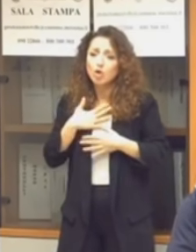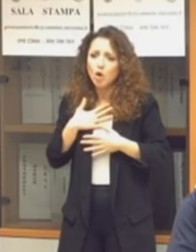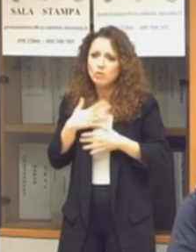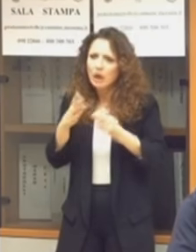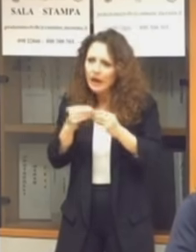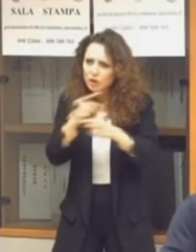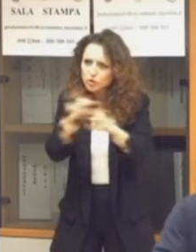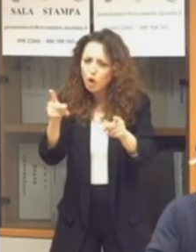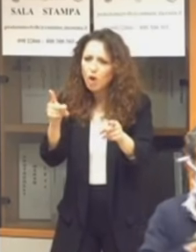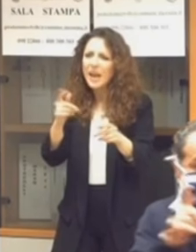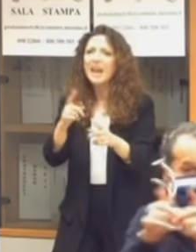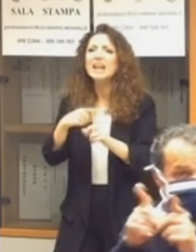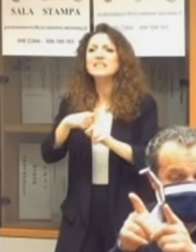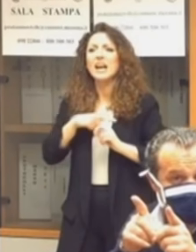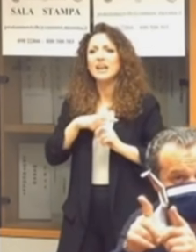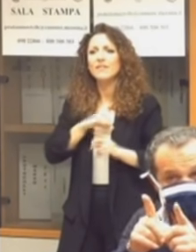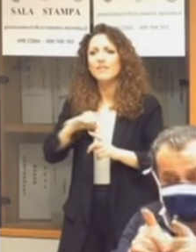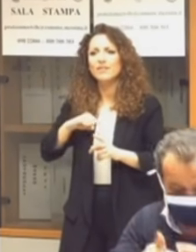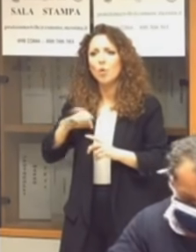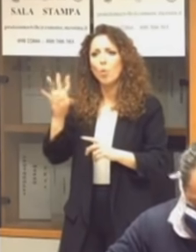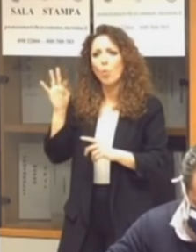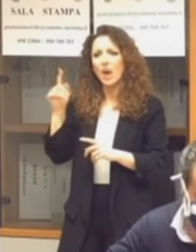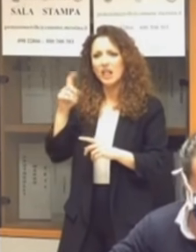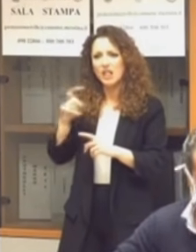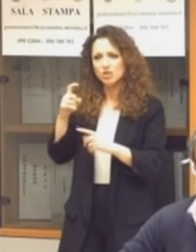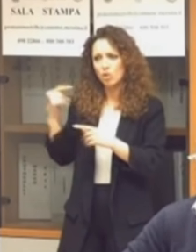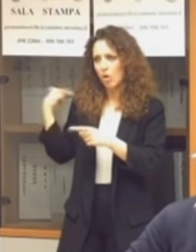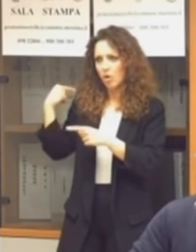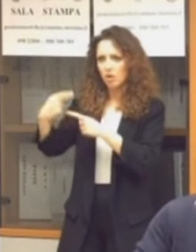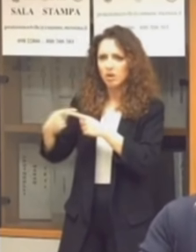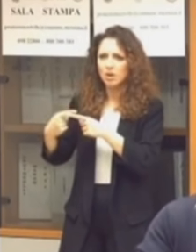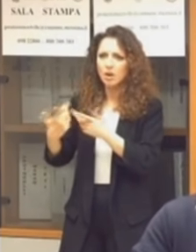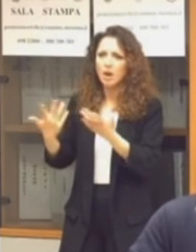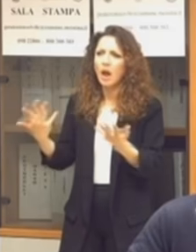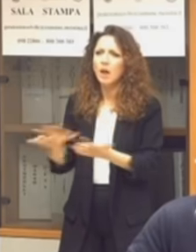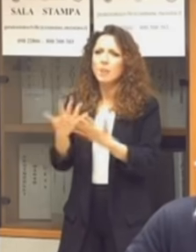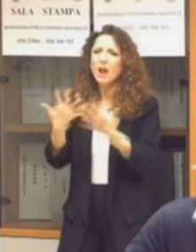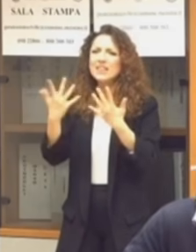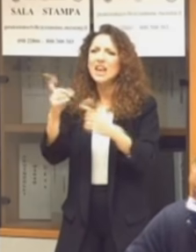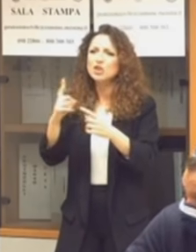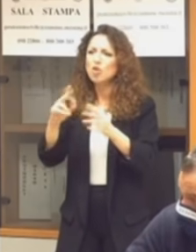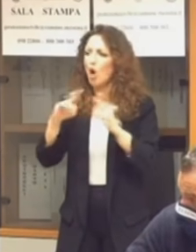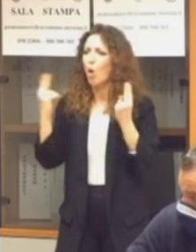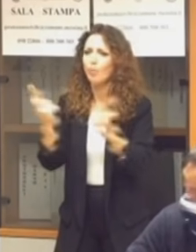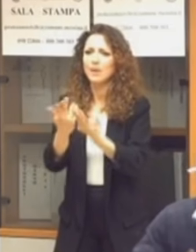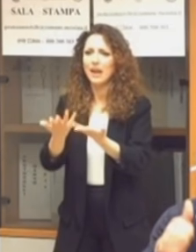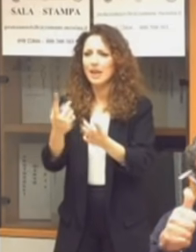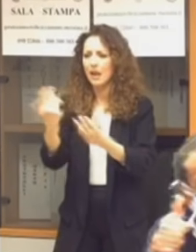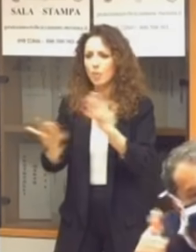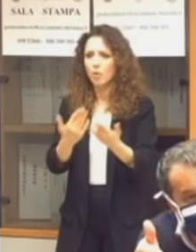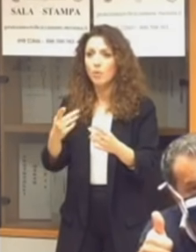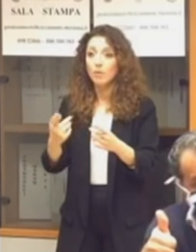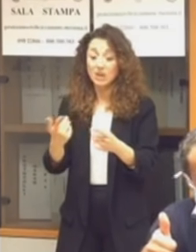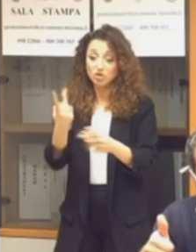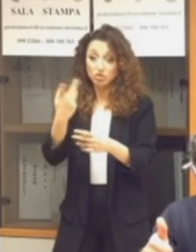siamo sacrificati dentro. Io vi chiedo ormai di completare questi altri 10 giorni. Anche perché abbiamo due momenti importanti. Il